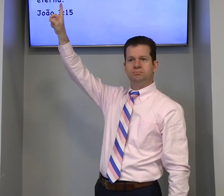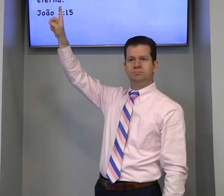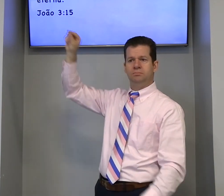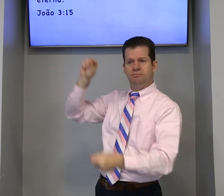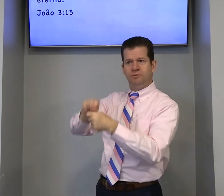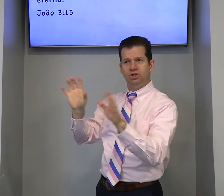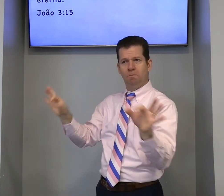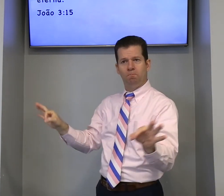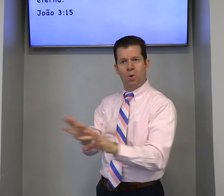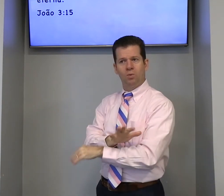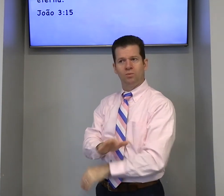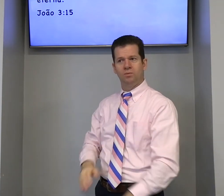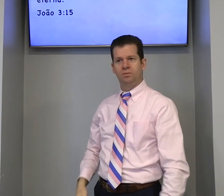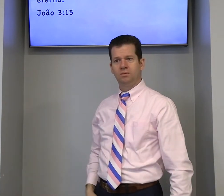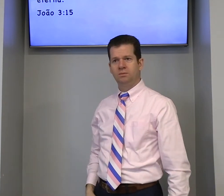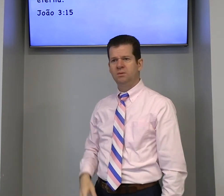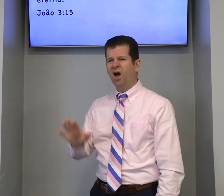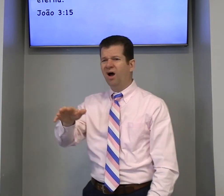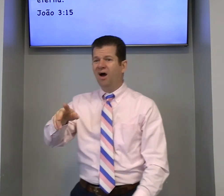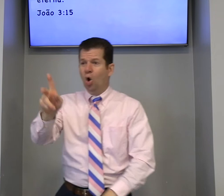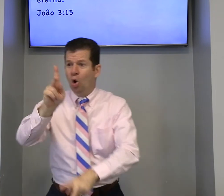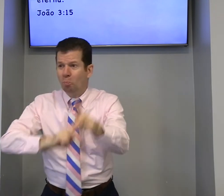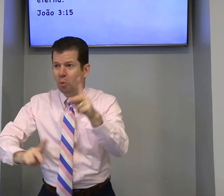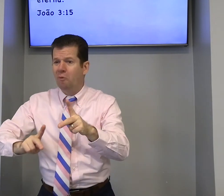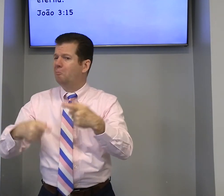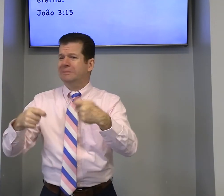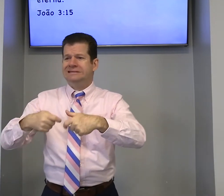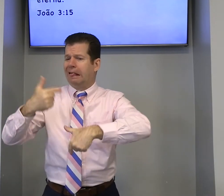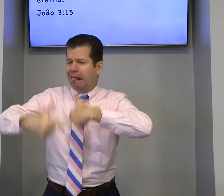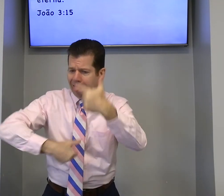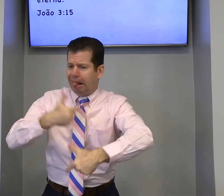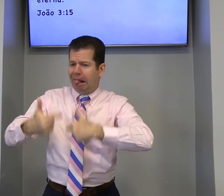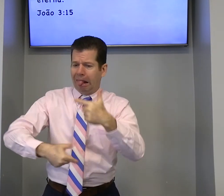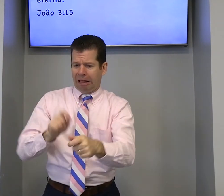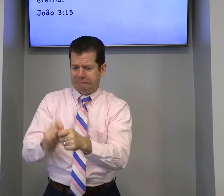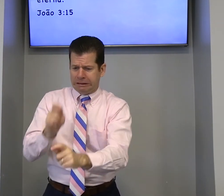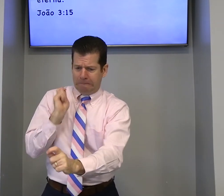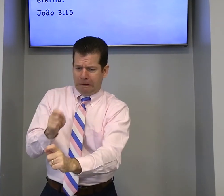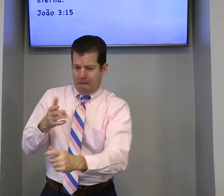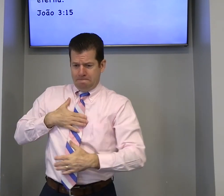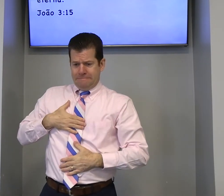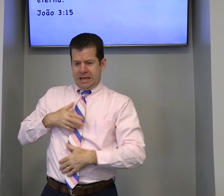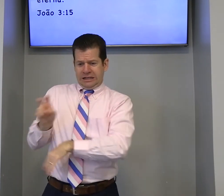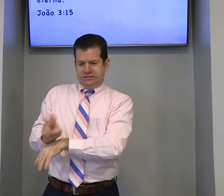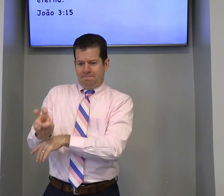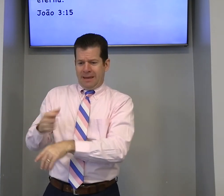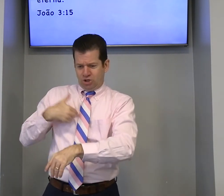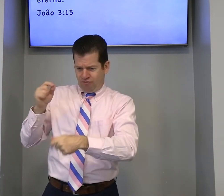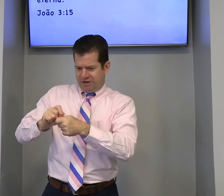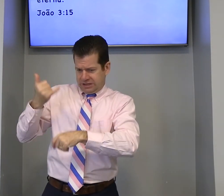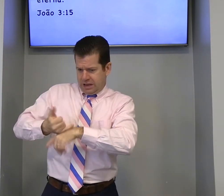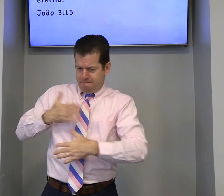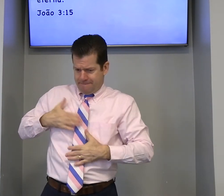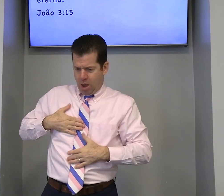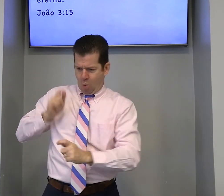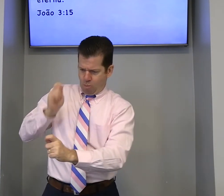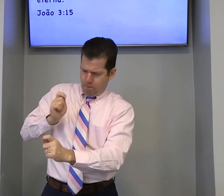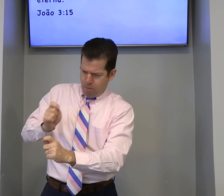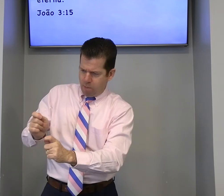aceitar. Deus fez, pronto. E o povo não precisava de trabalhar,